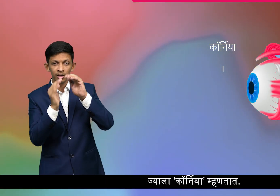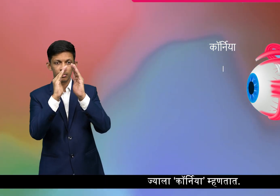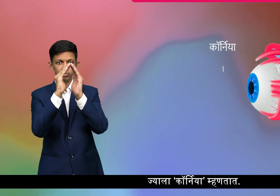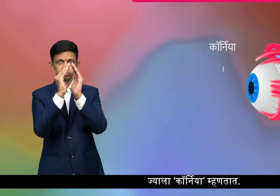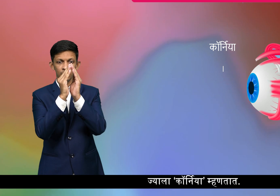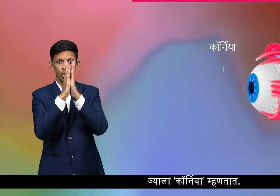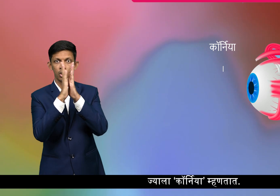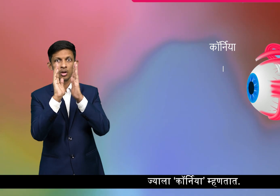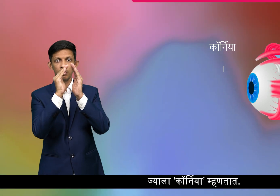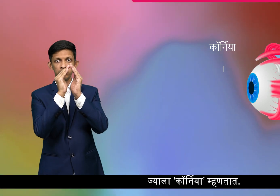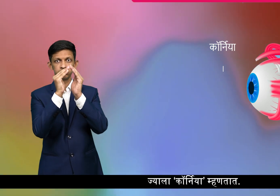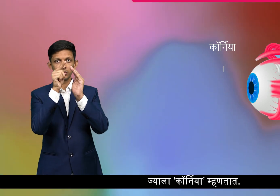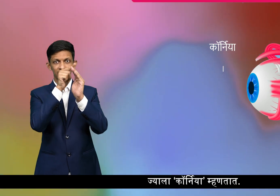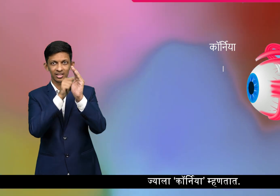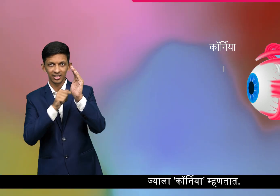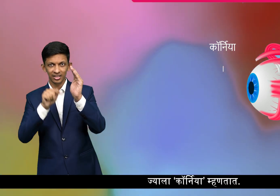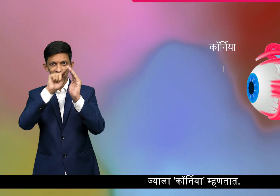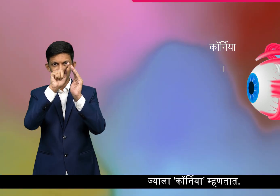ज्याला कॉर्निया म्हणतात.